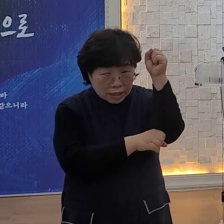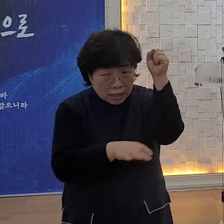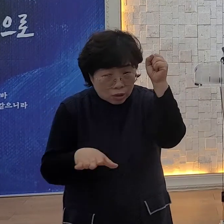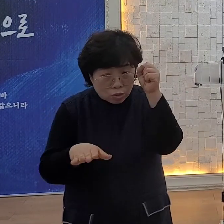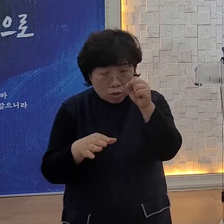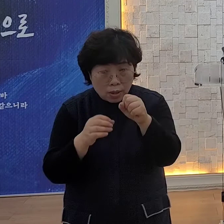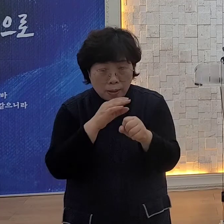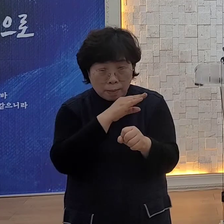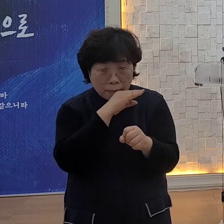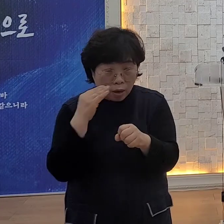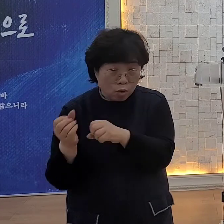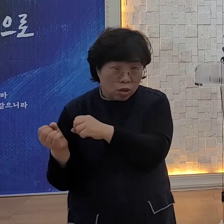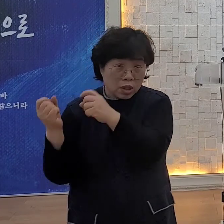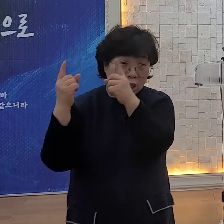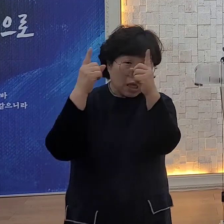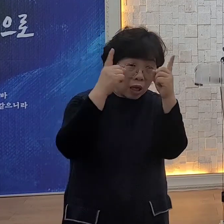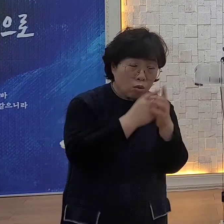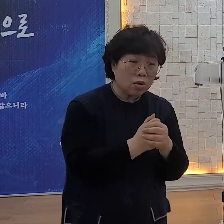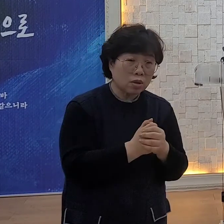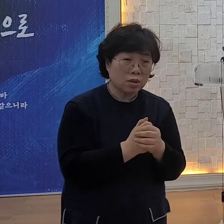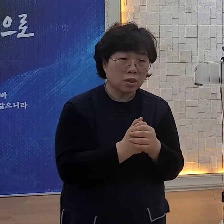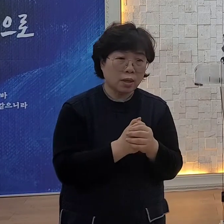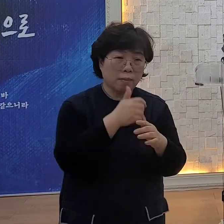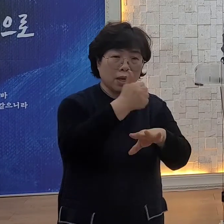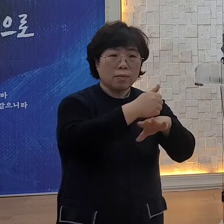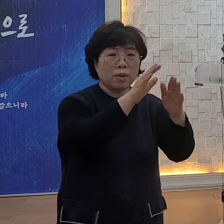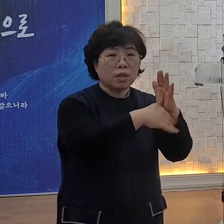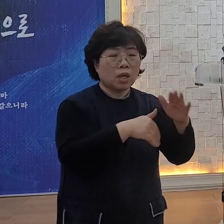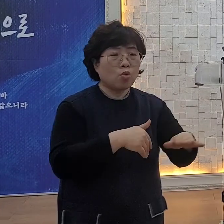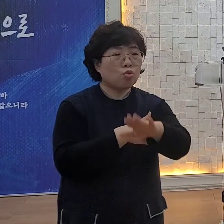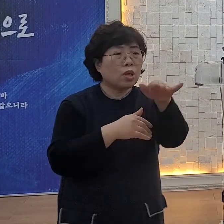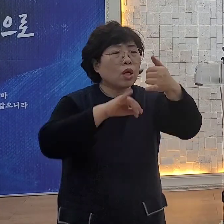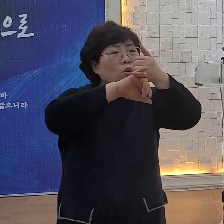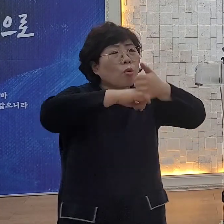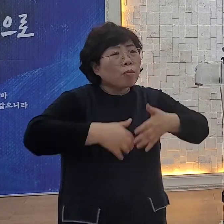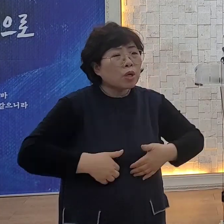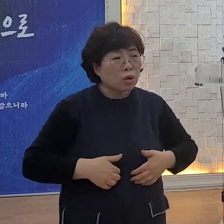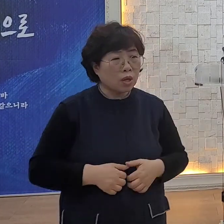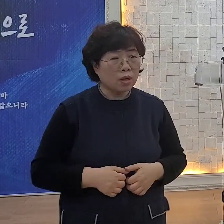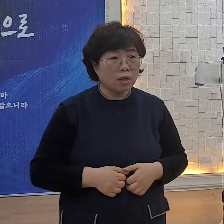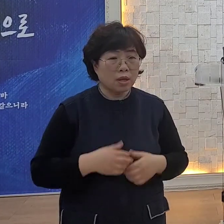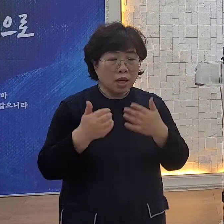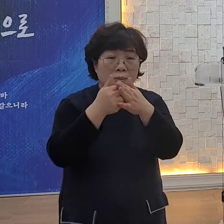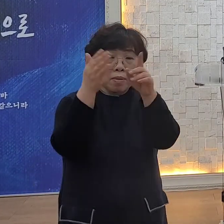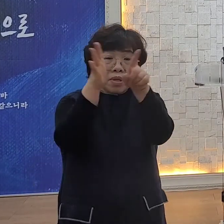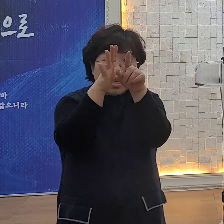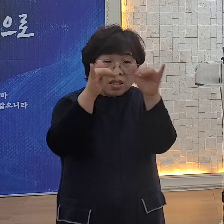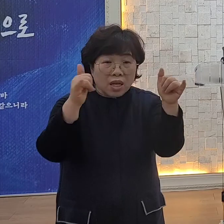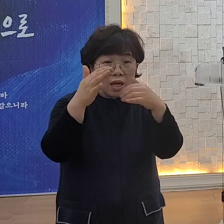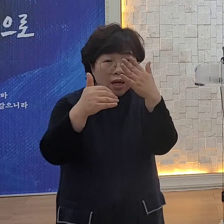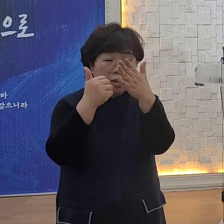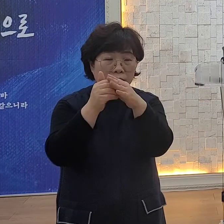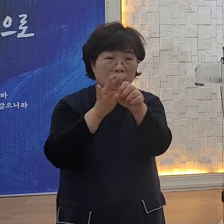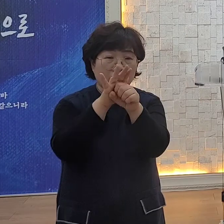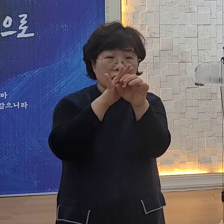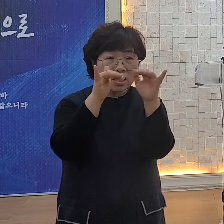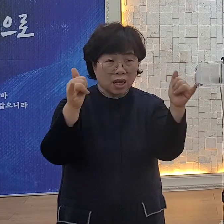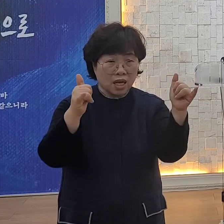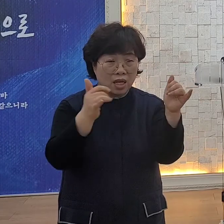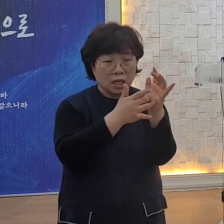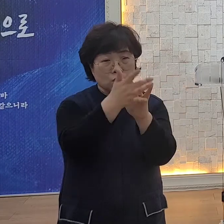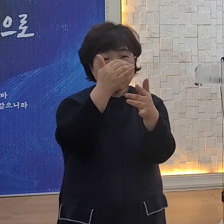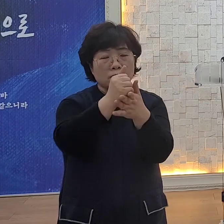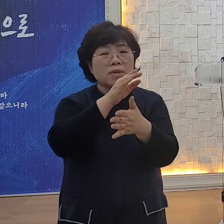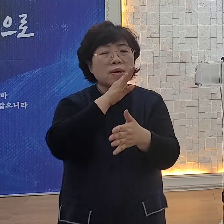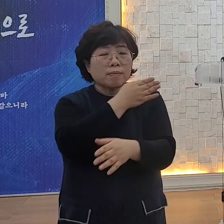세우는 것. 이것이 우리가 이 마지막 세대에 정말 하나님을 믿는 자, 하나님을 사랑하는 자, 그리고 예수님의